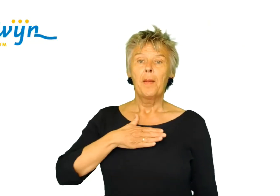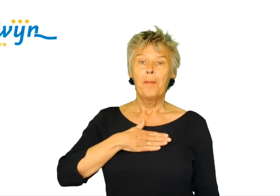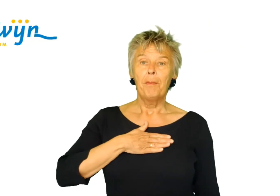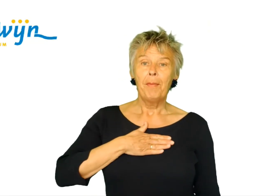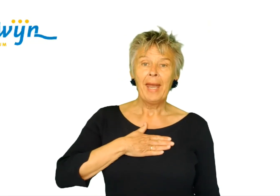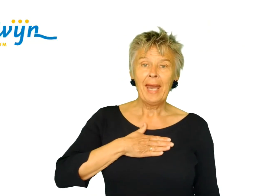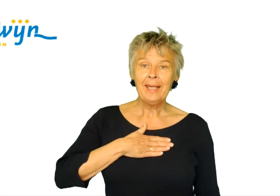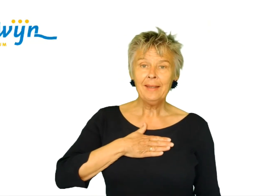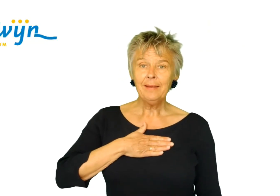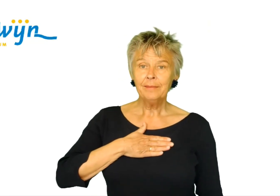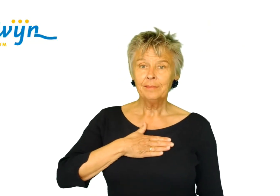Mijn